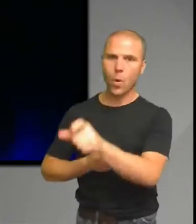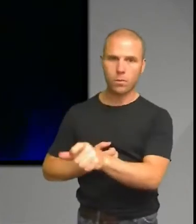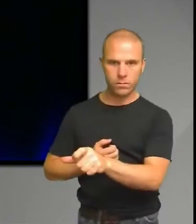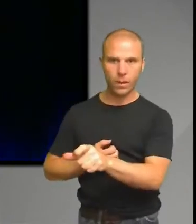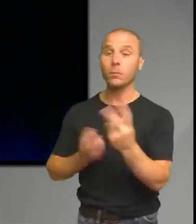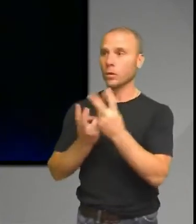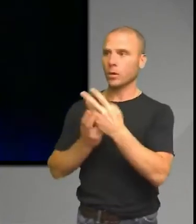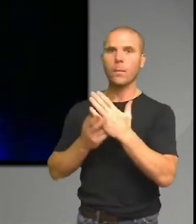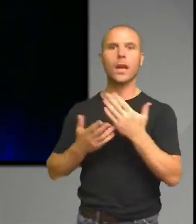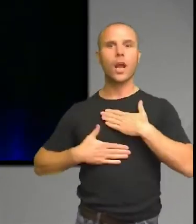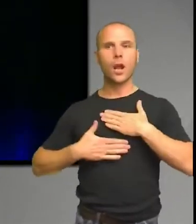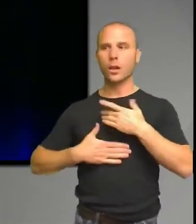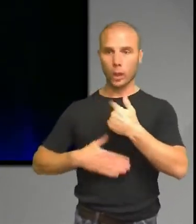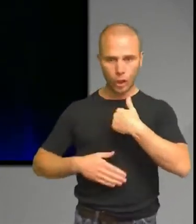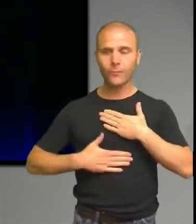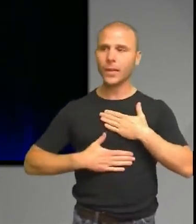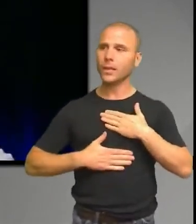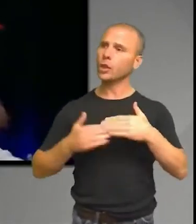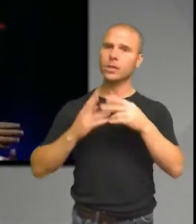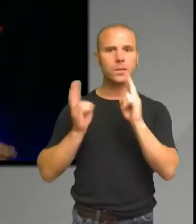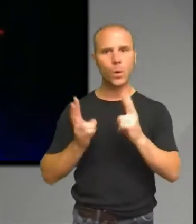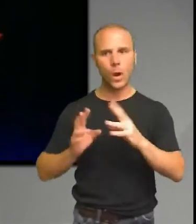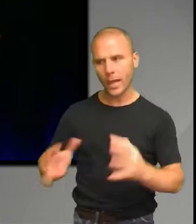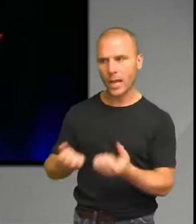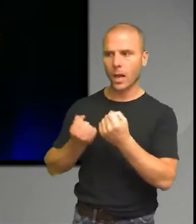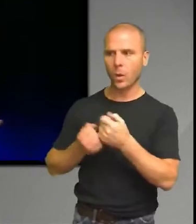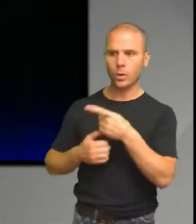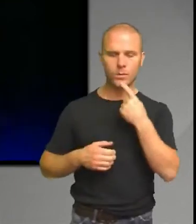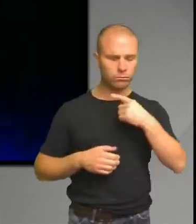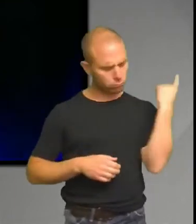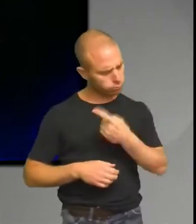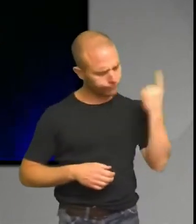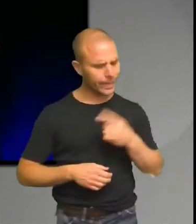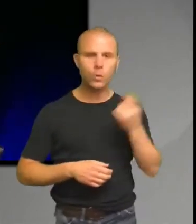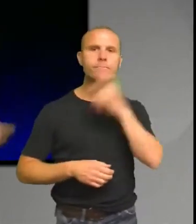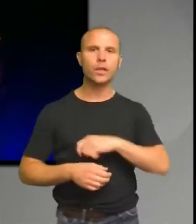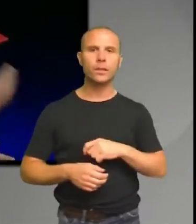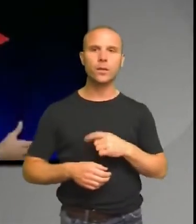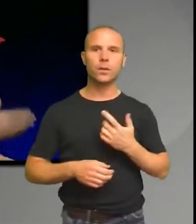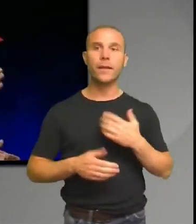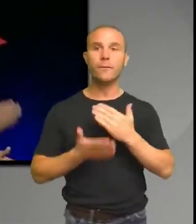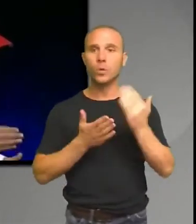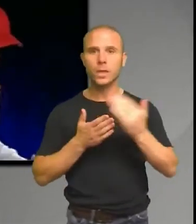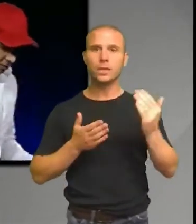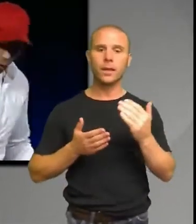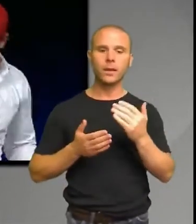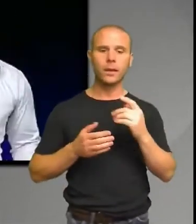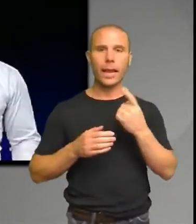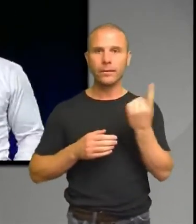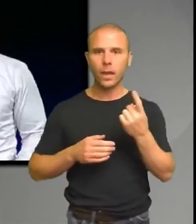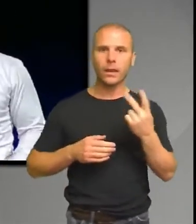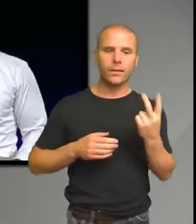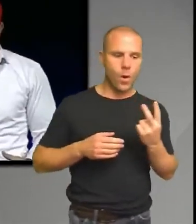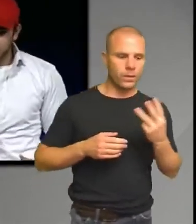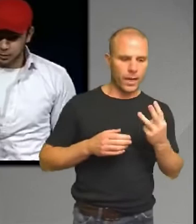ville bli. Och de ba, nej, det är omöjligt. Och det fortsatte. Omöjligt, omöjligt, ettan, två. När jag sa